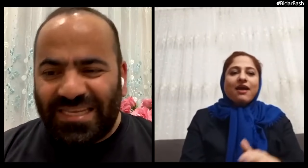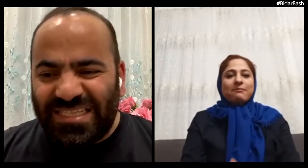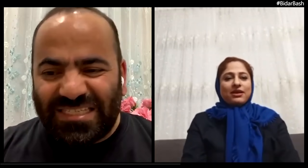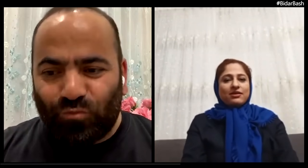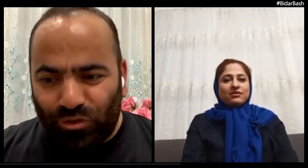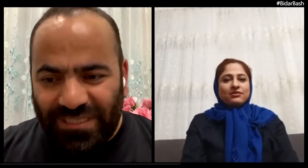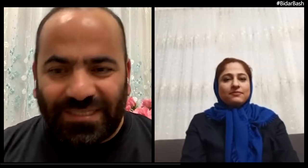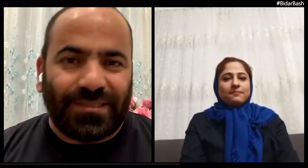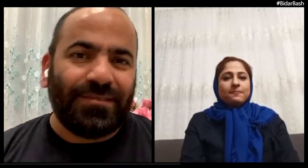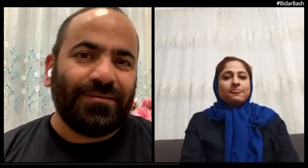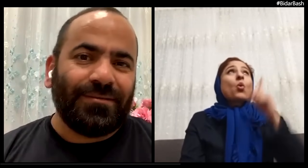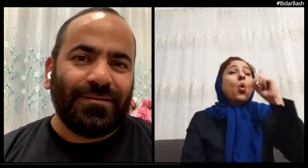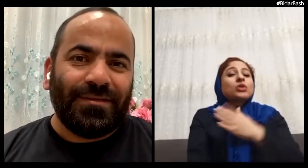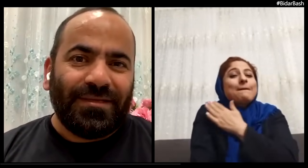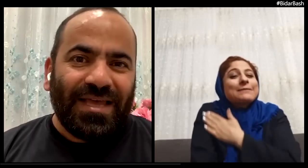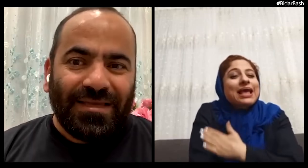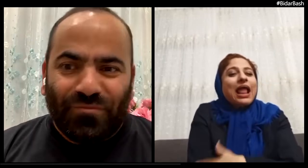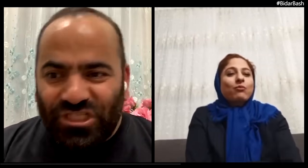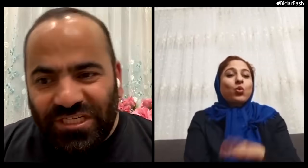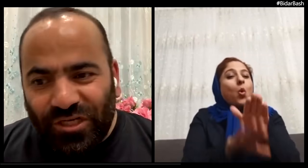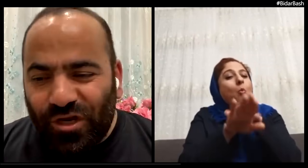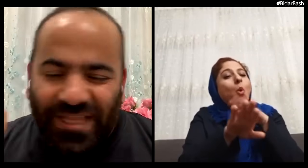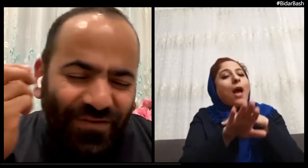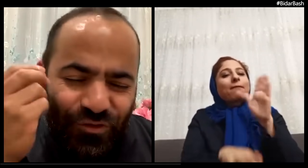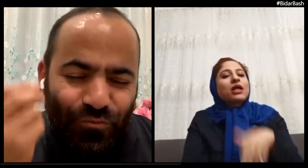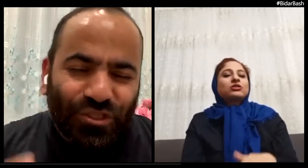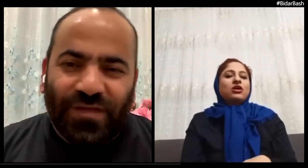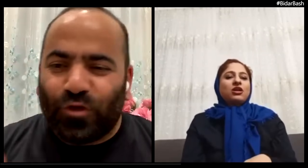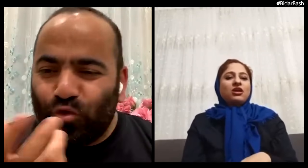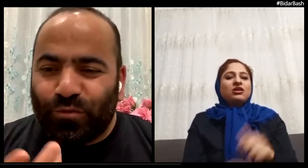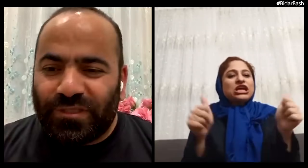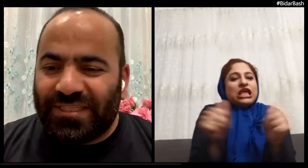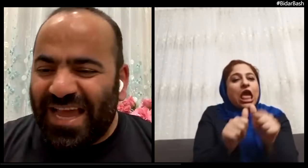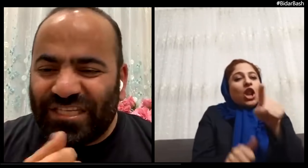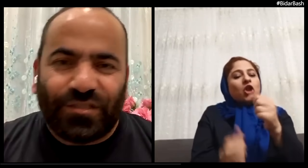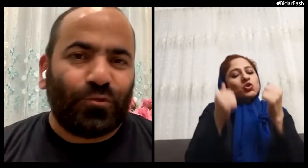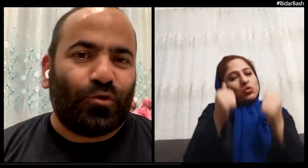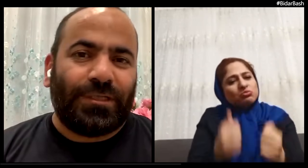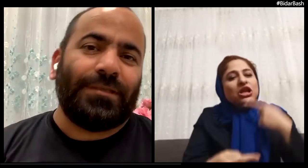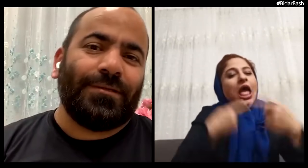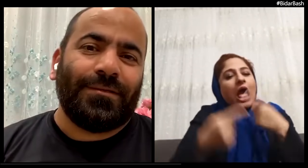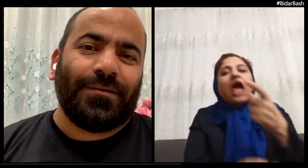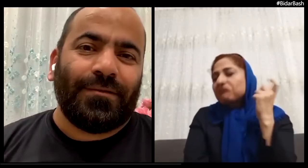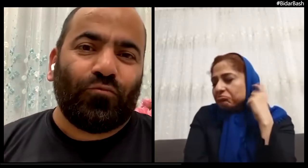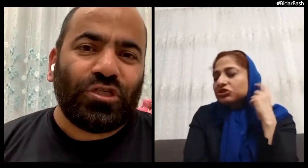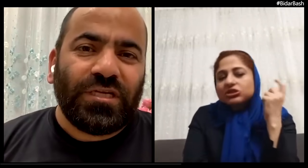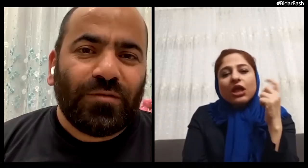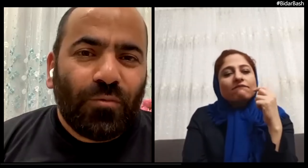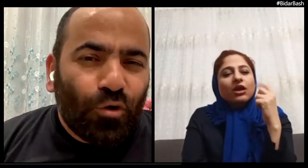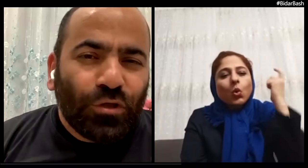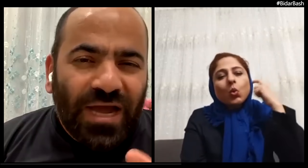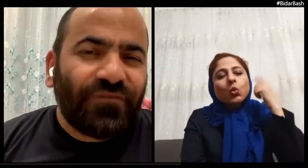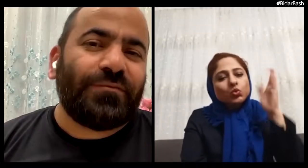میدونی، انیس، مونسته، میشینه کنارت، حرفتو میشنوه، گوش میده، درکت میکنه. مشکل